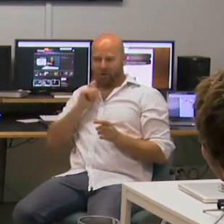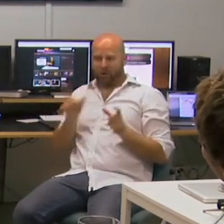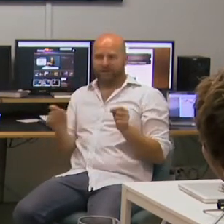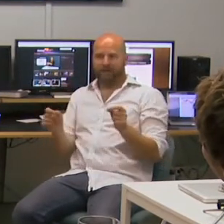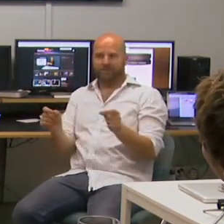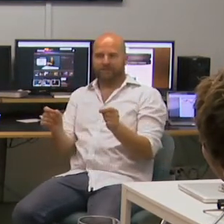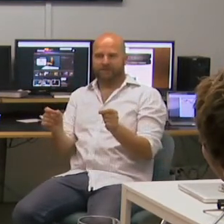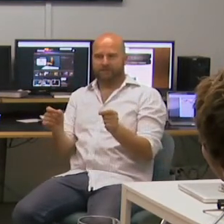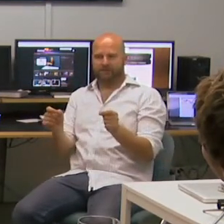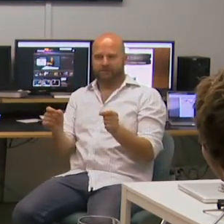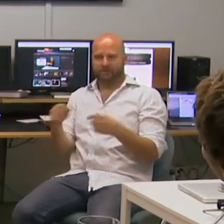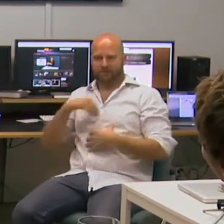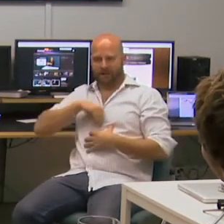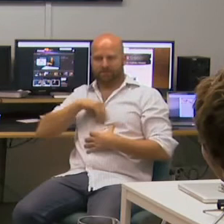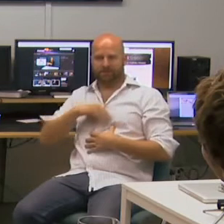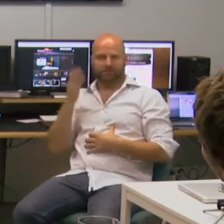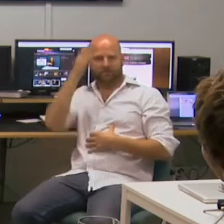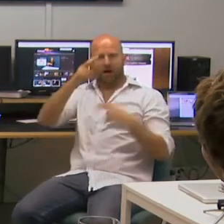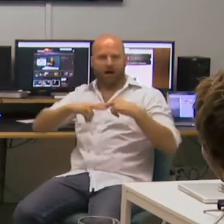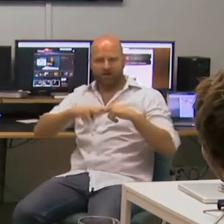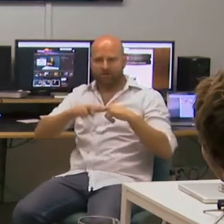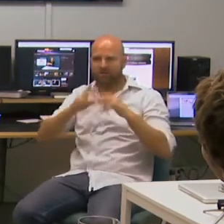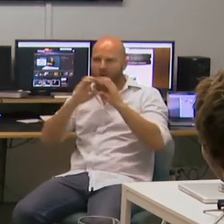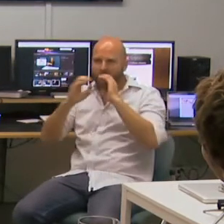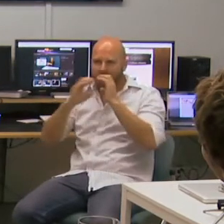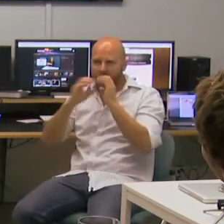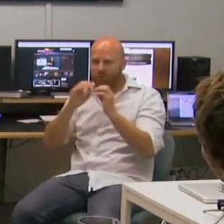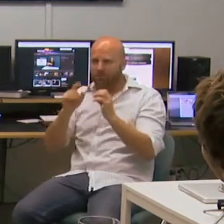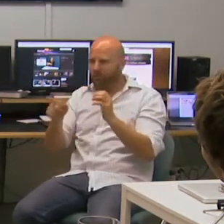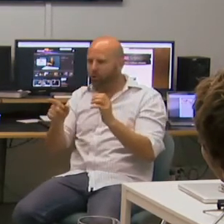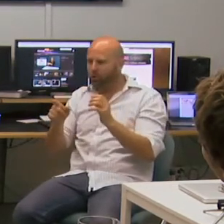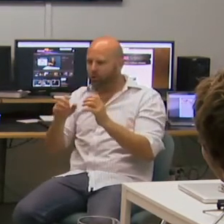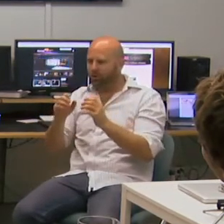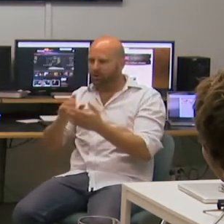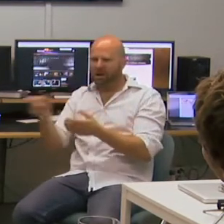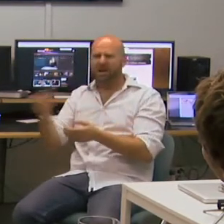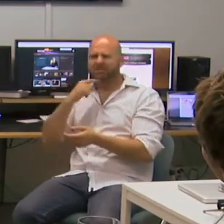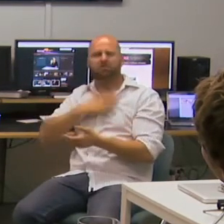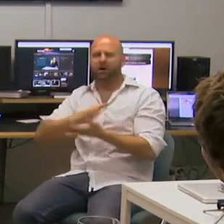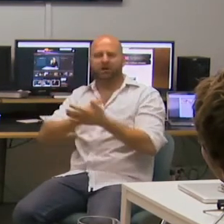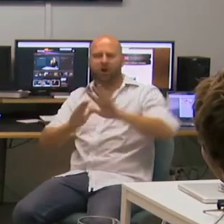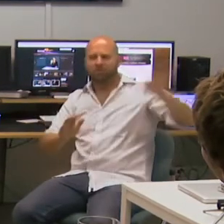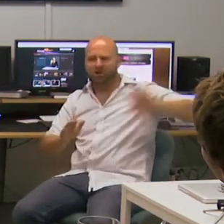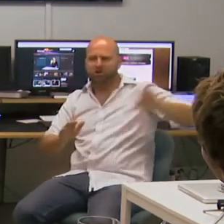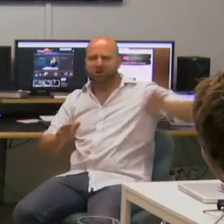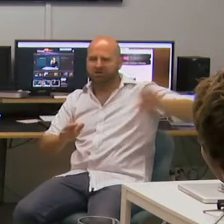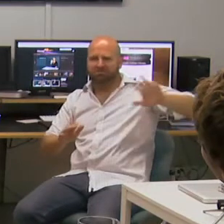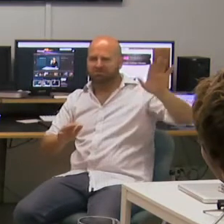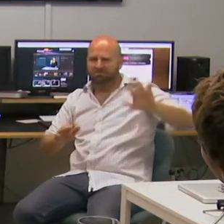werden. Oder zum Beispiel Gehörlose, die Krebs haben, oder? Stellt euch vor, ihr geht zum Arzt und der sagt, der Arzt hat auch